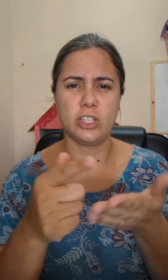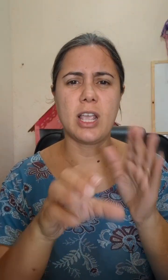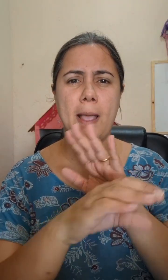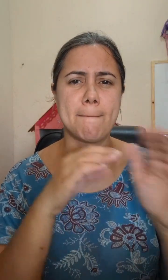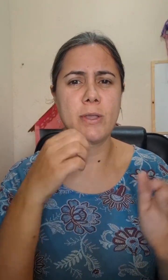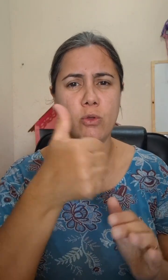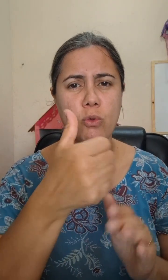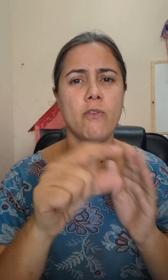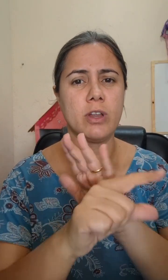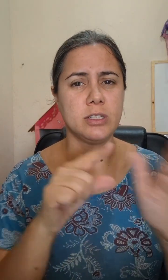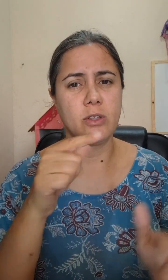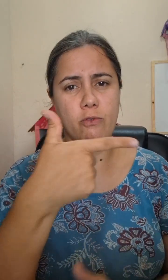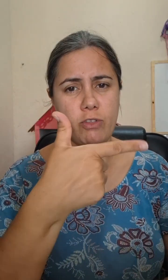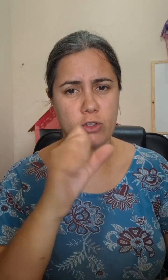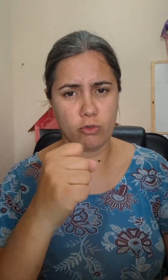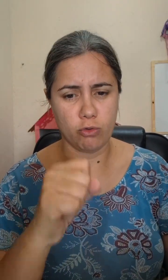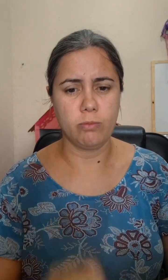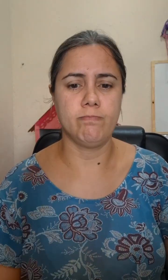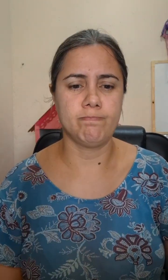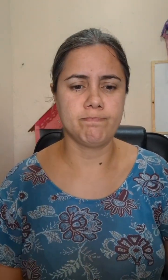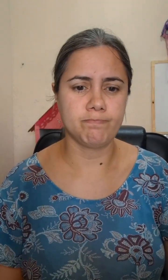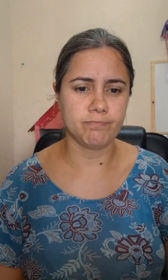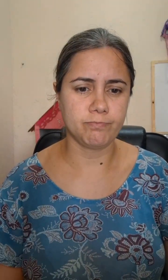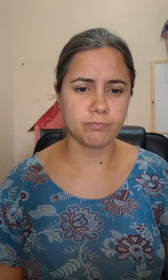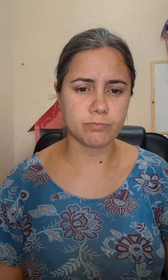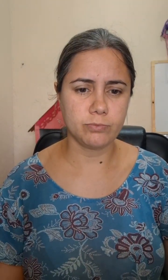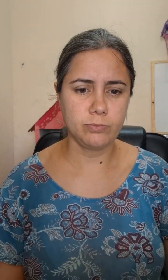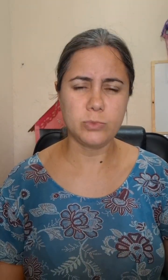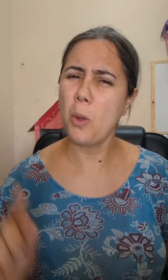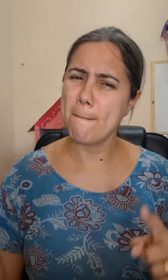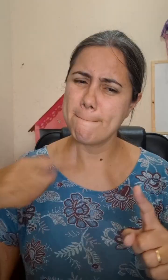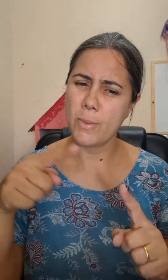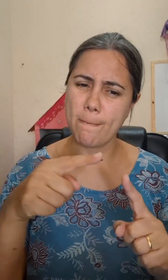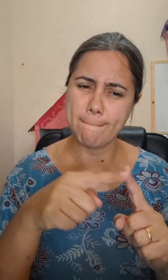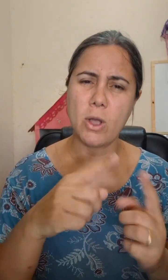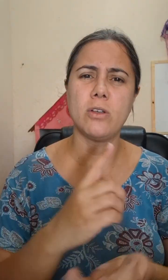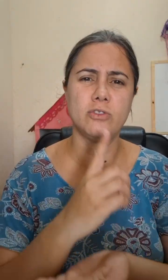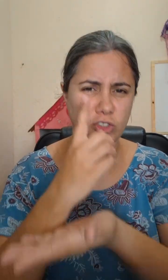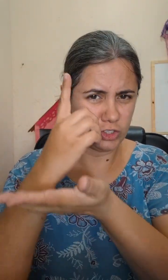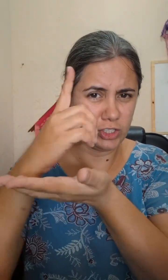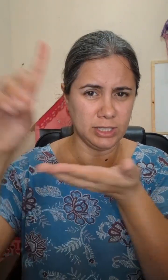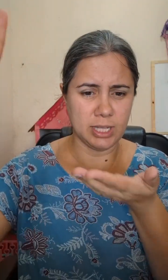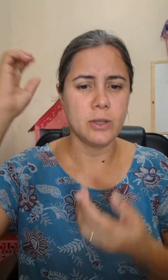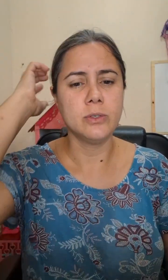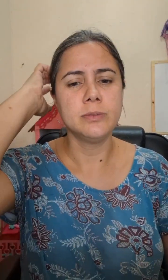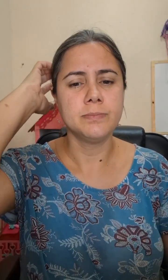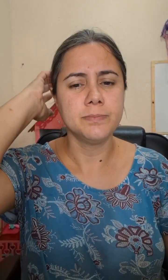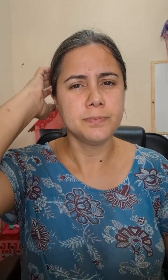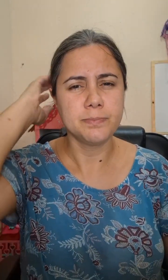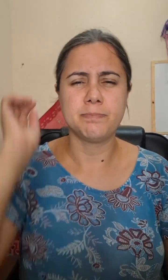28. O propósito divino para o crescimento